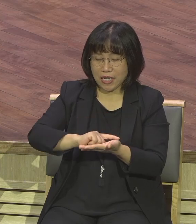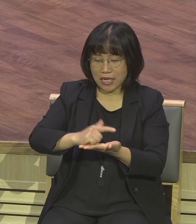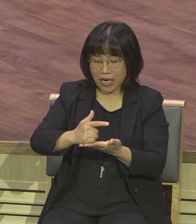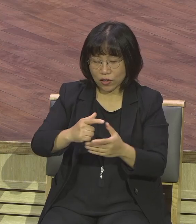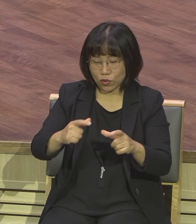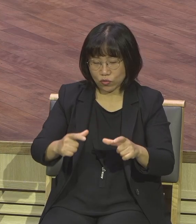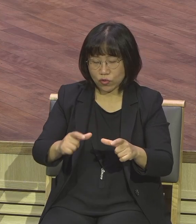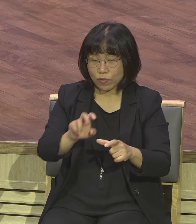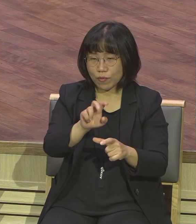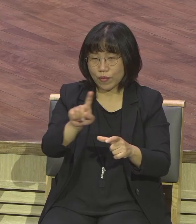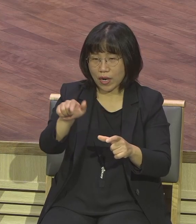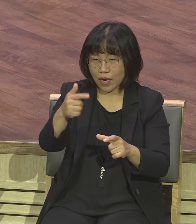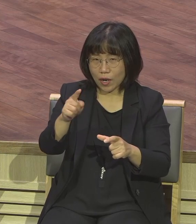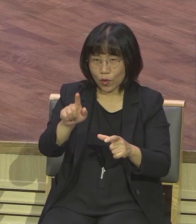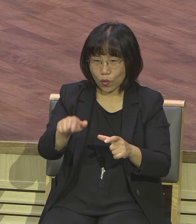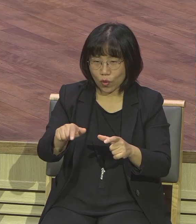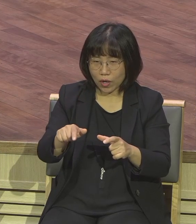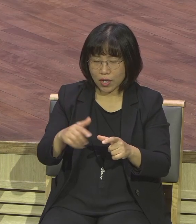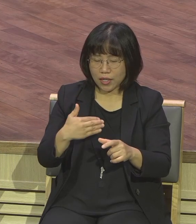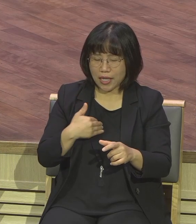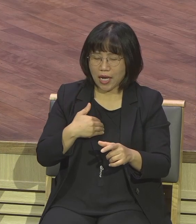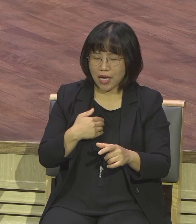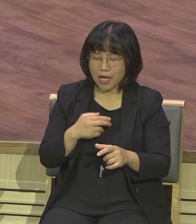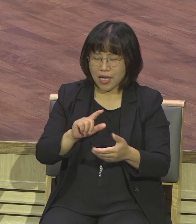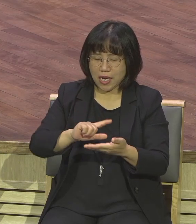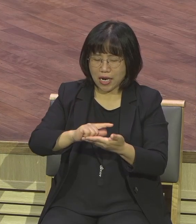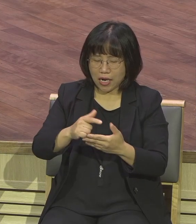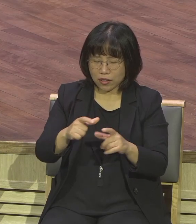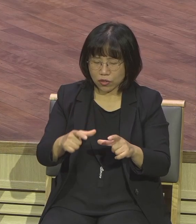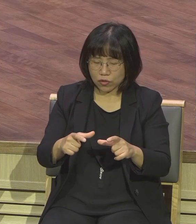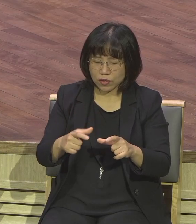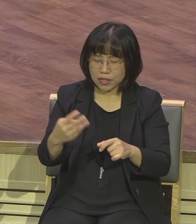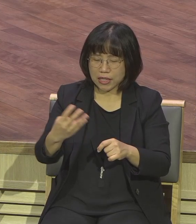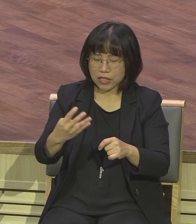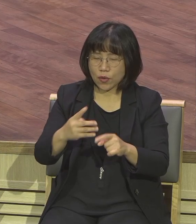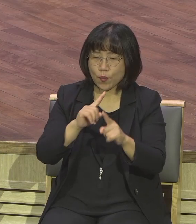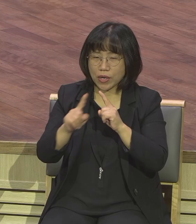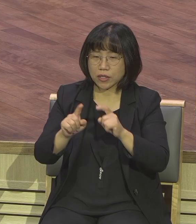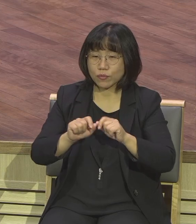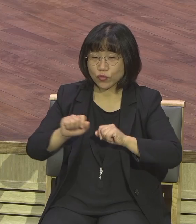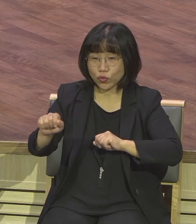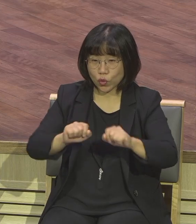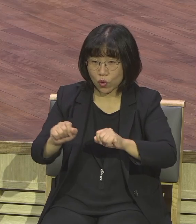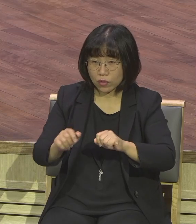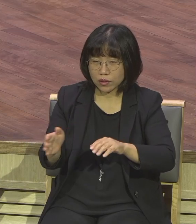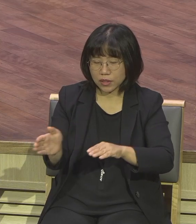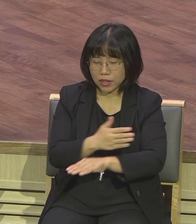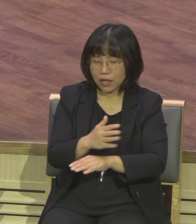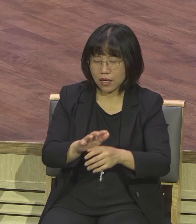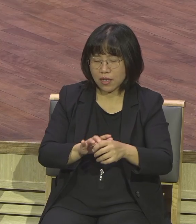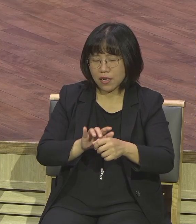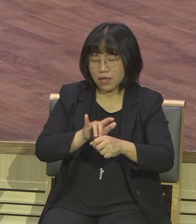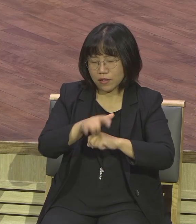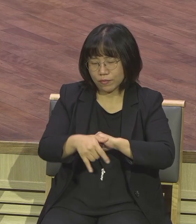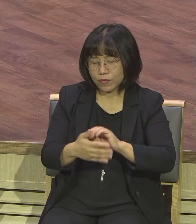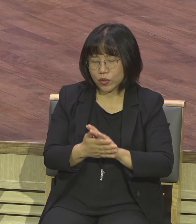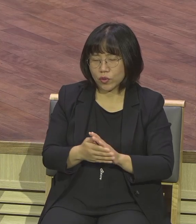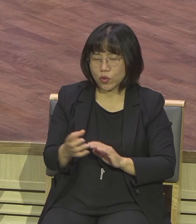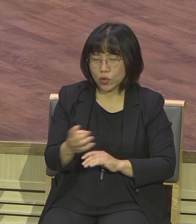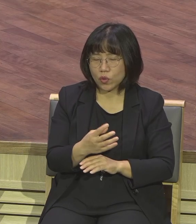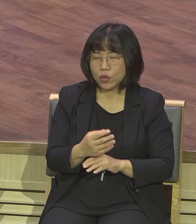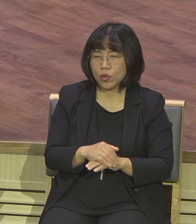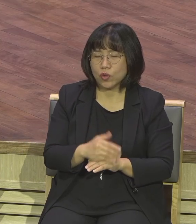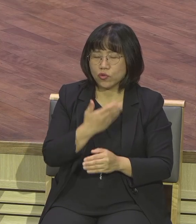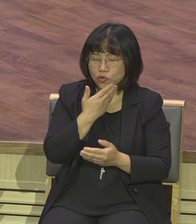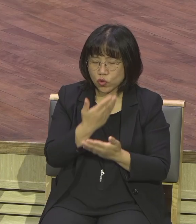마곡 강서구 이 서울 수도권에 사천 말씀부터 시작해서 쫙 다 돈단 말이에요. 그다음 여러 한 사람 한 사람